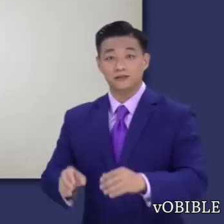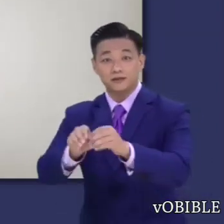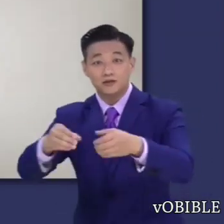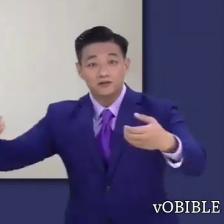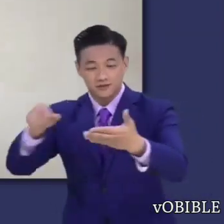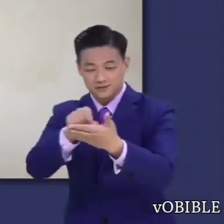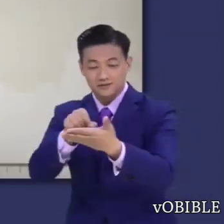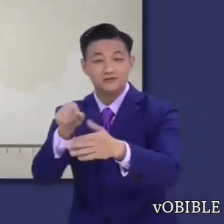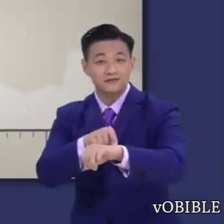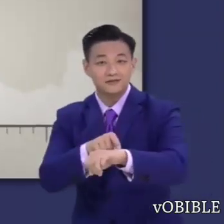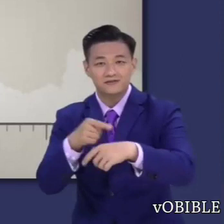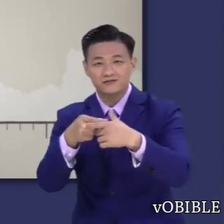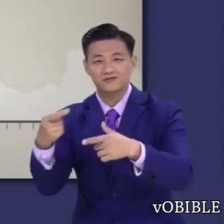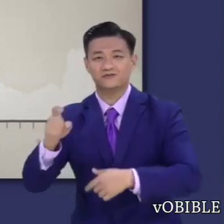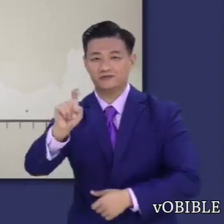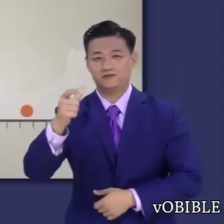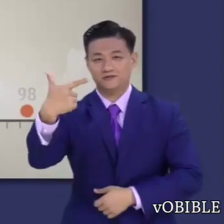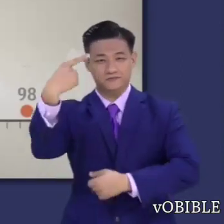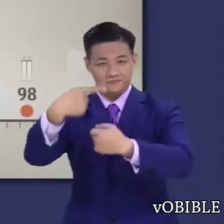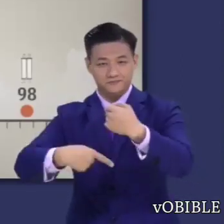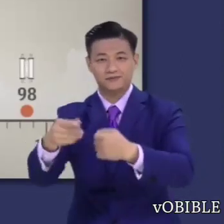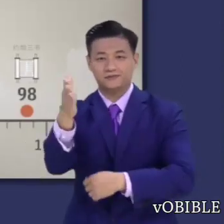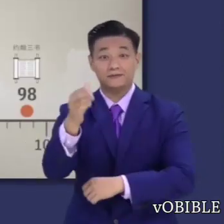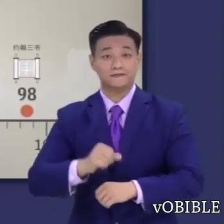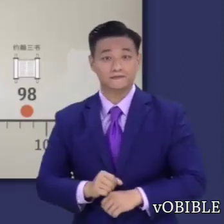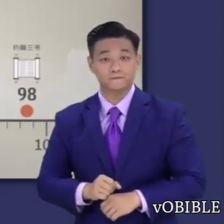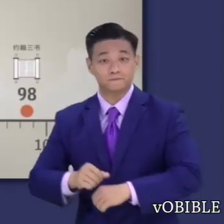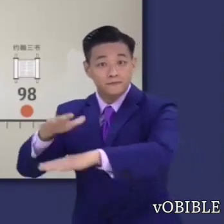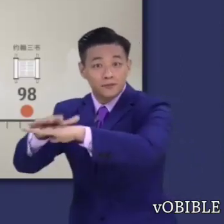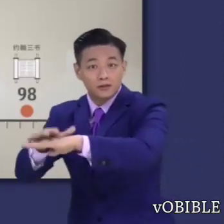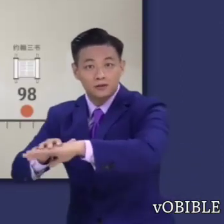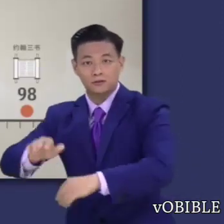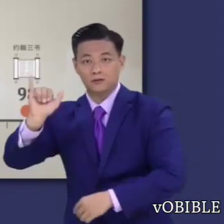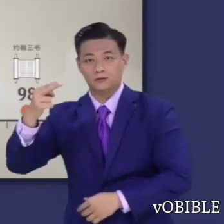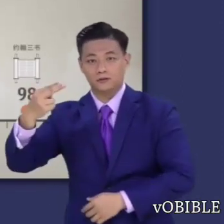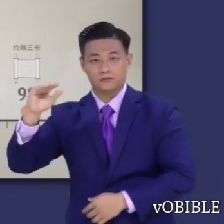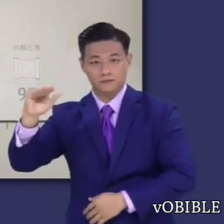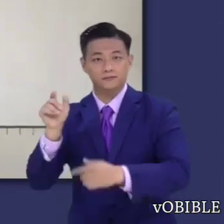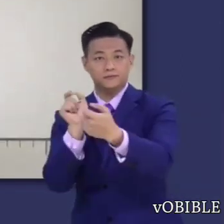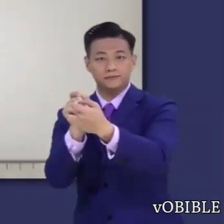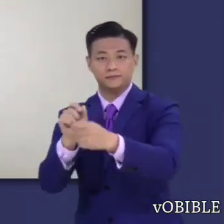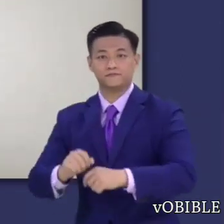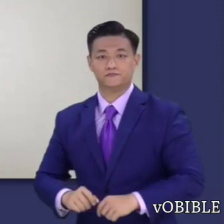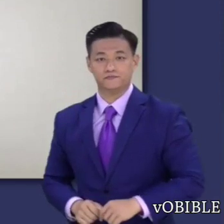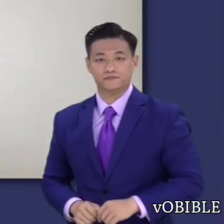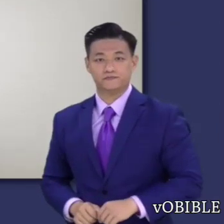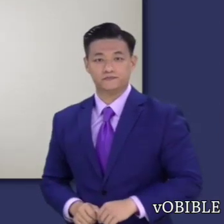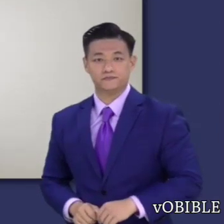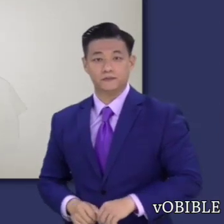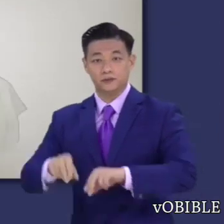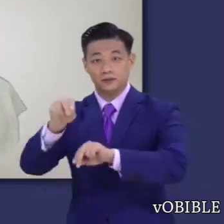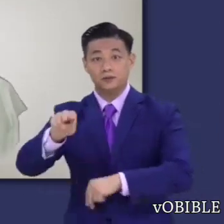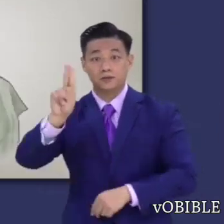约翰于大约公元98年在以弗所或附近写下第三封信，这封信是写给他亲爱